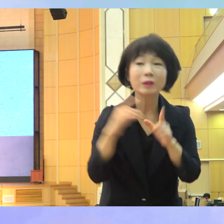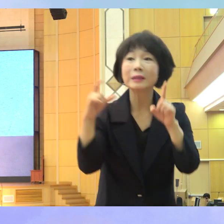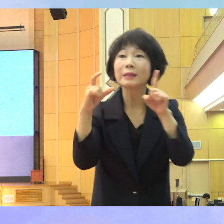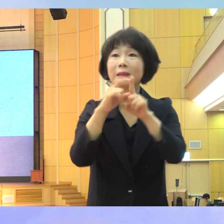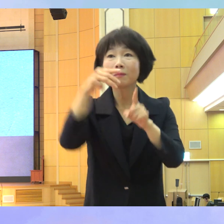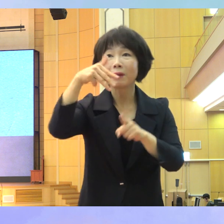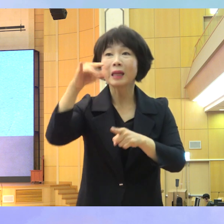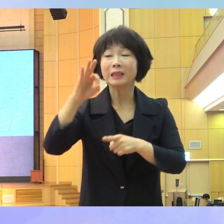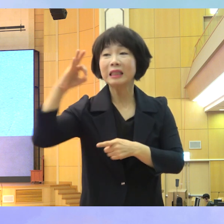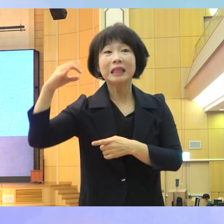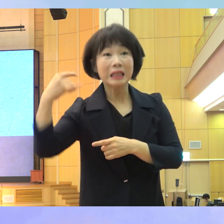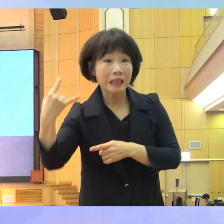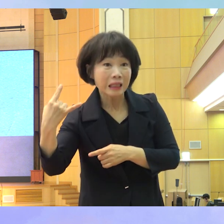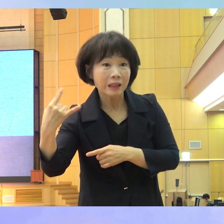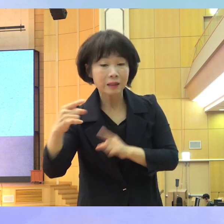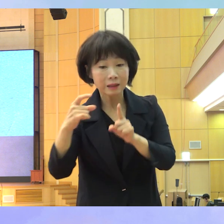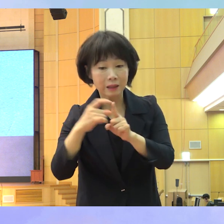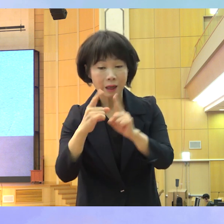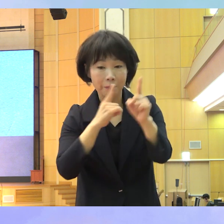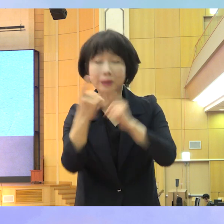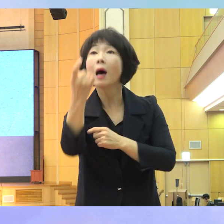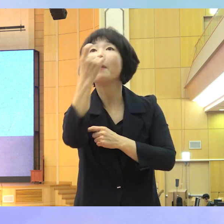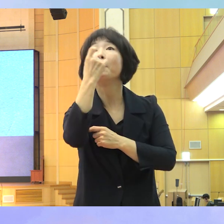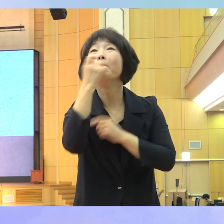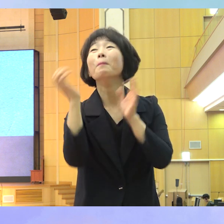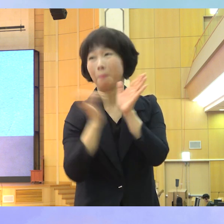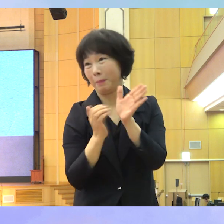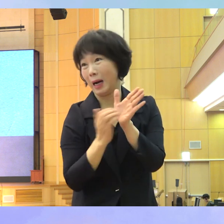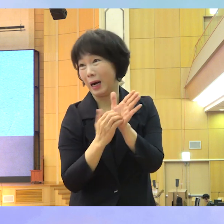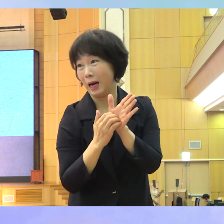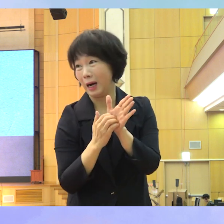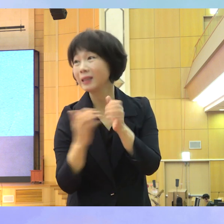칭의라고 배웠습니다. 그래서 여러분,